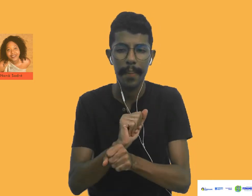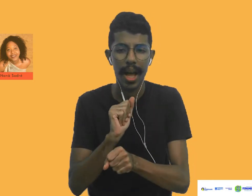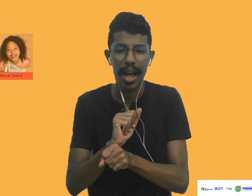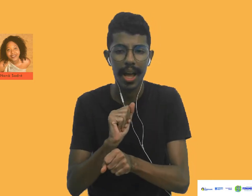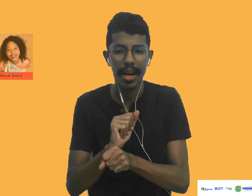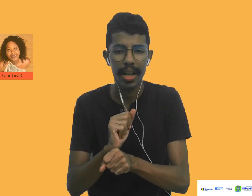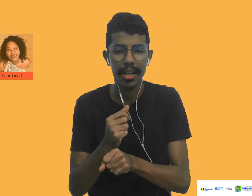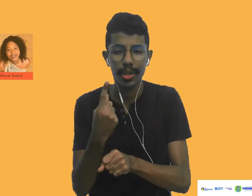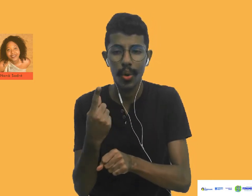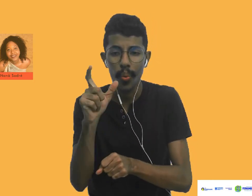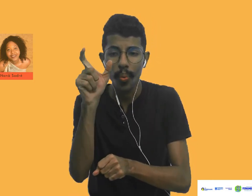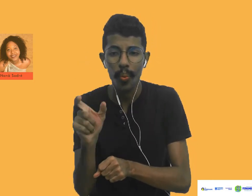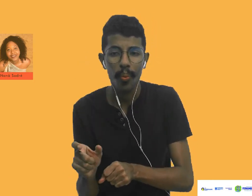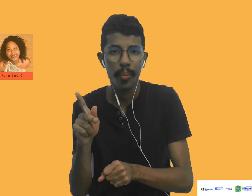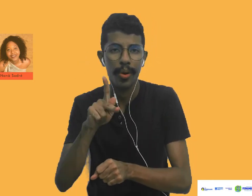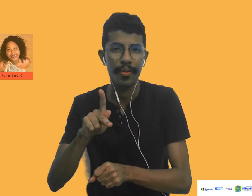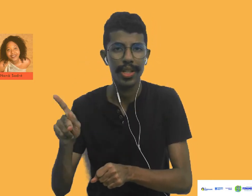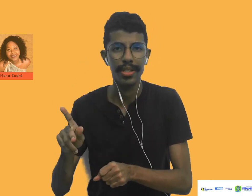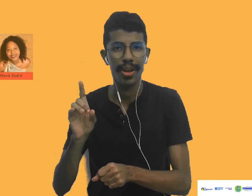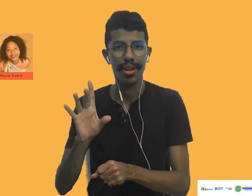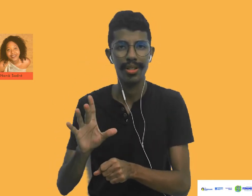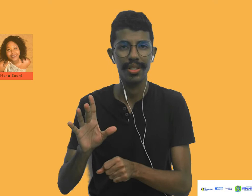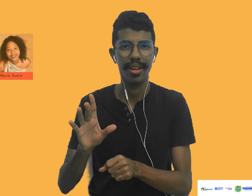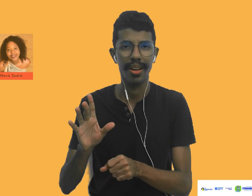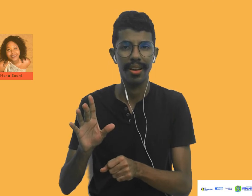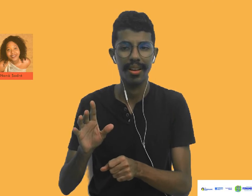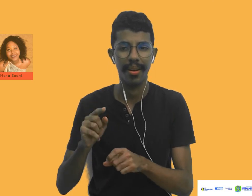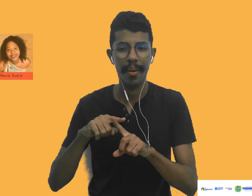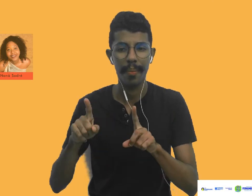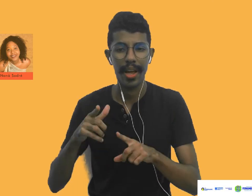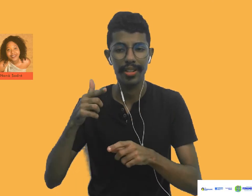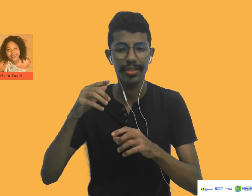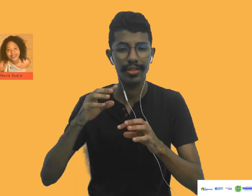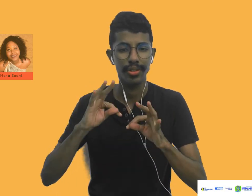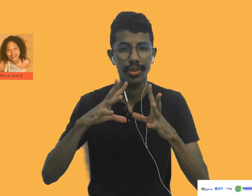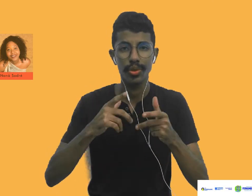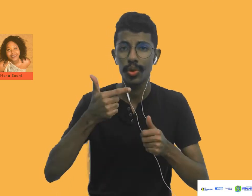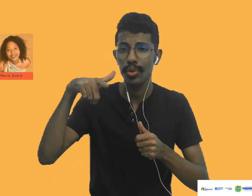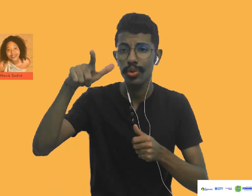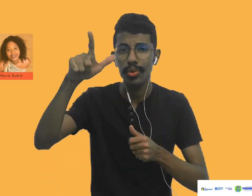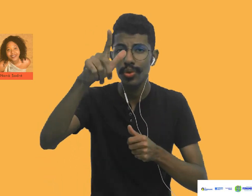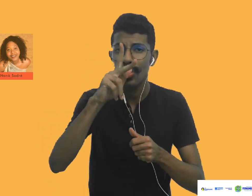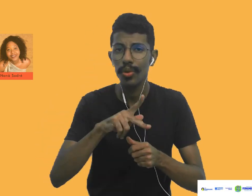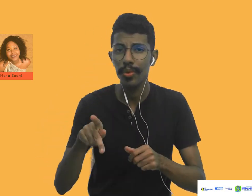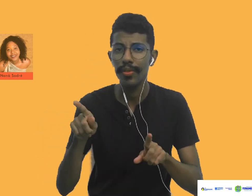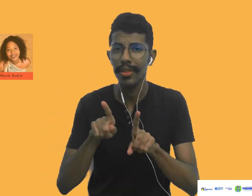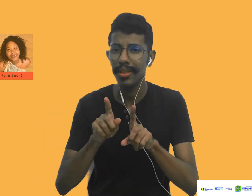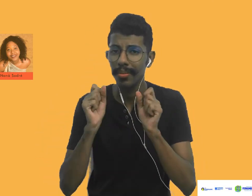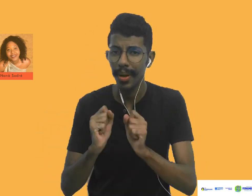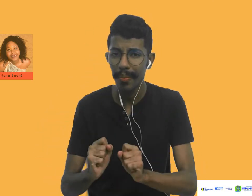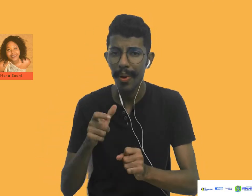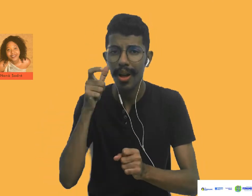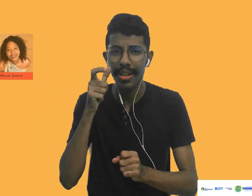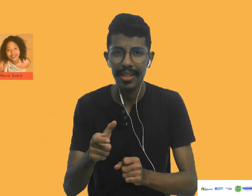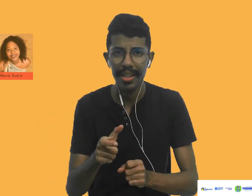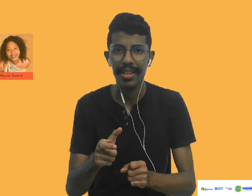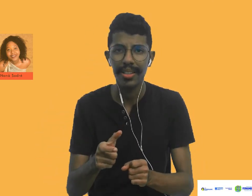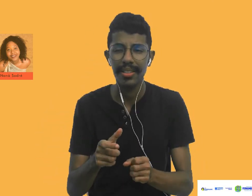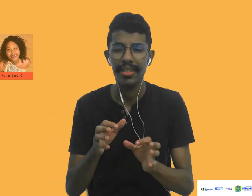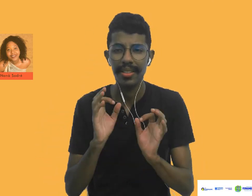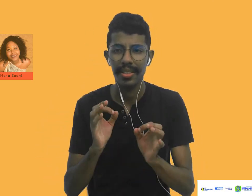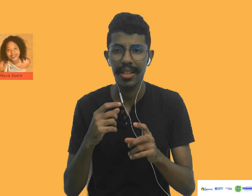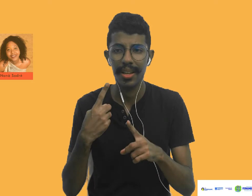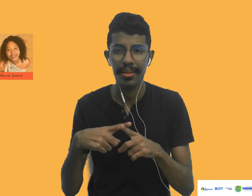na mão de um docente, né? Mas todos os outros podem se interessar também